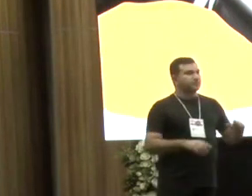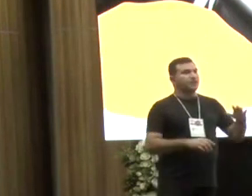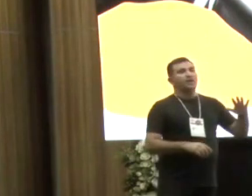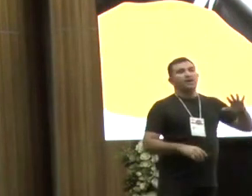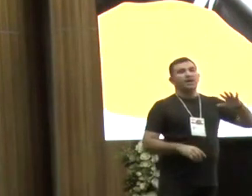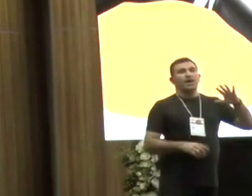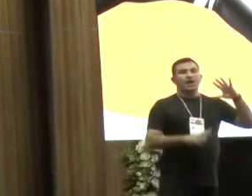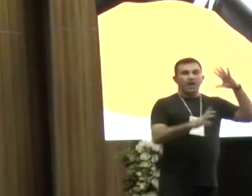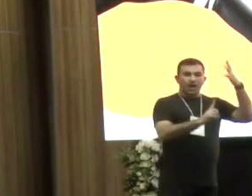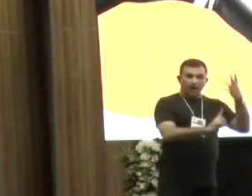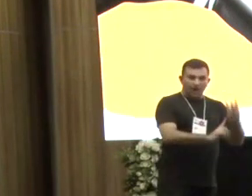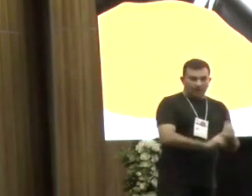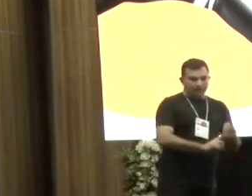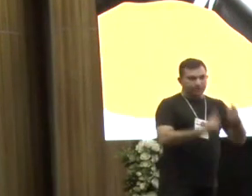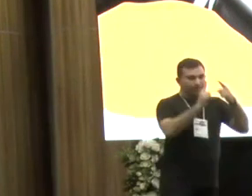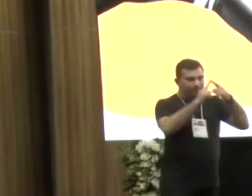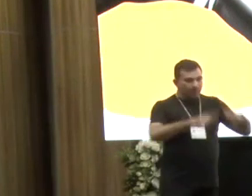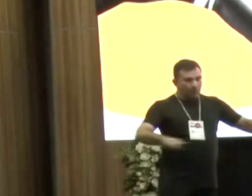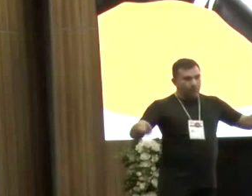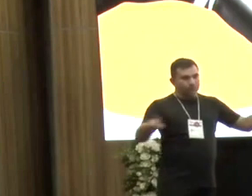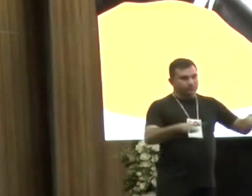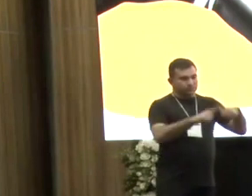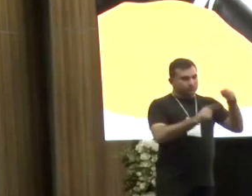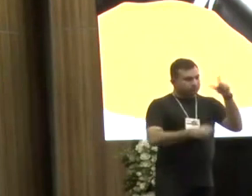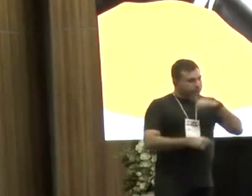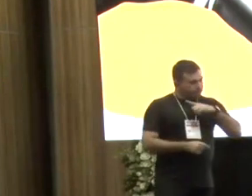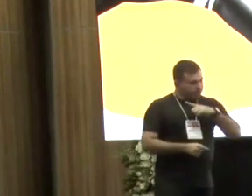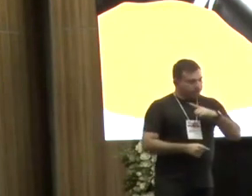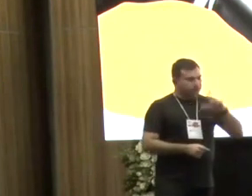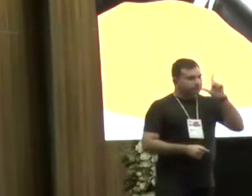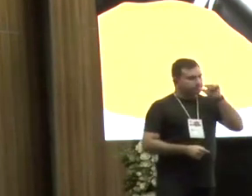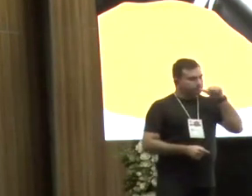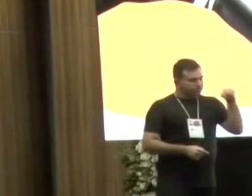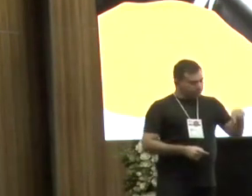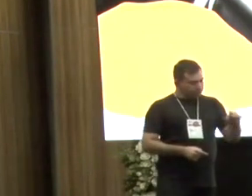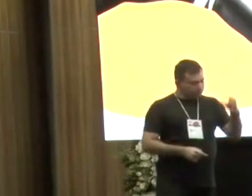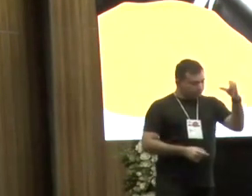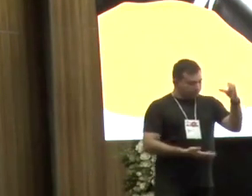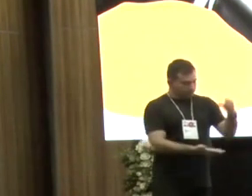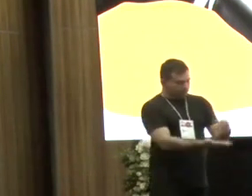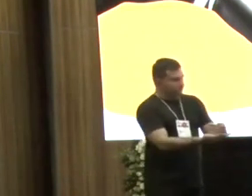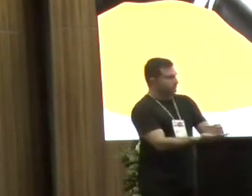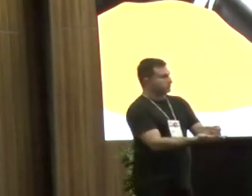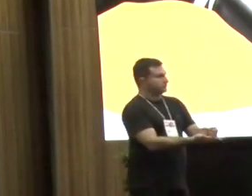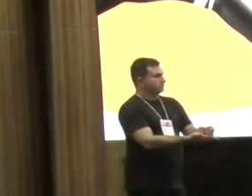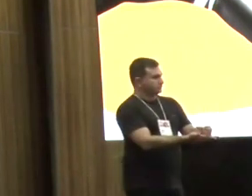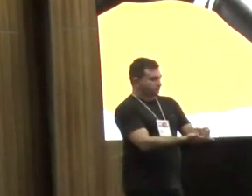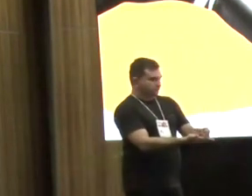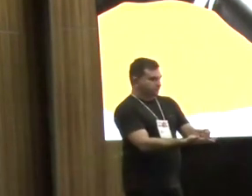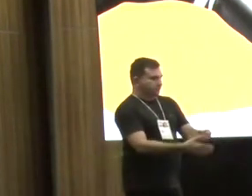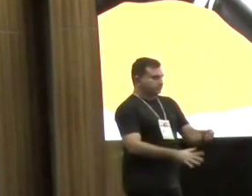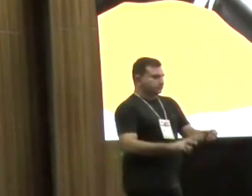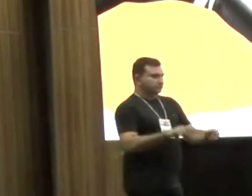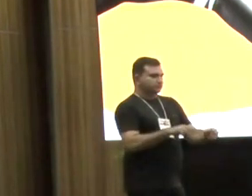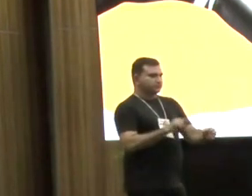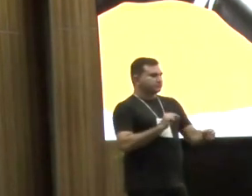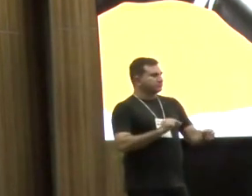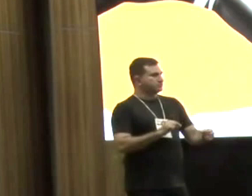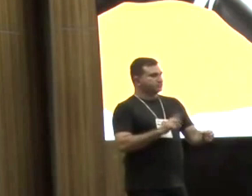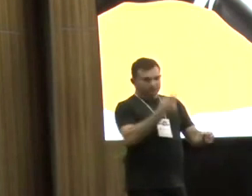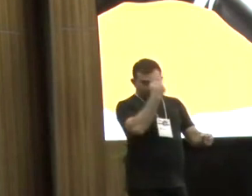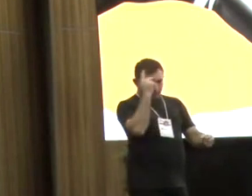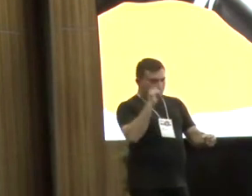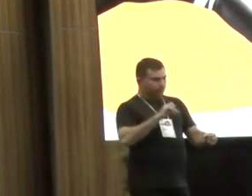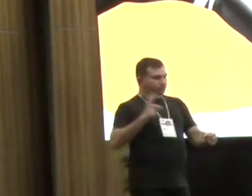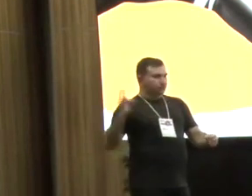uma representação. A água tem hospedagem. Ela está no meio da roda, todo mundo